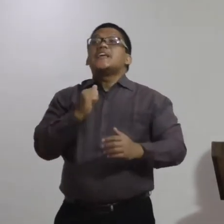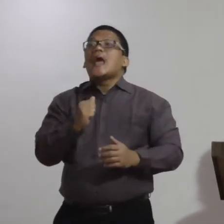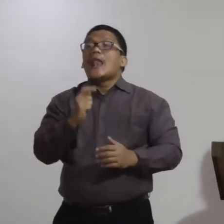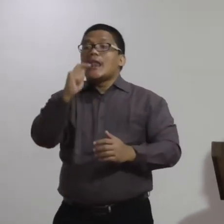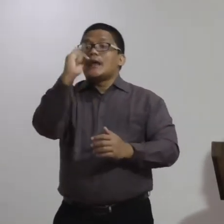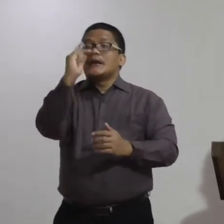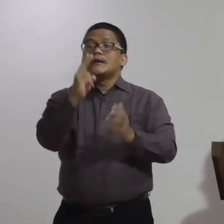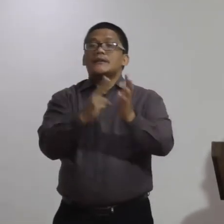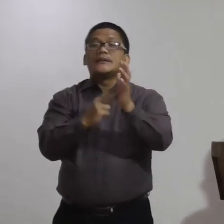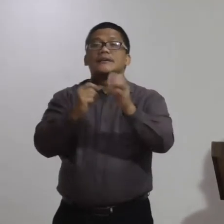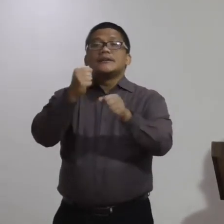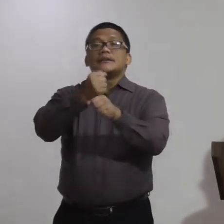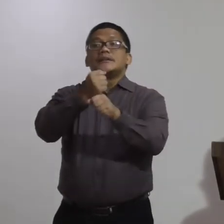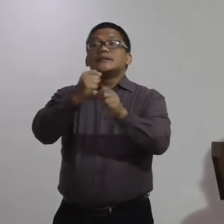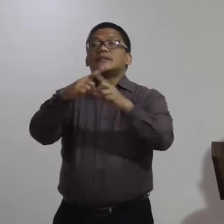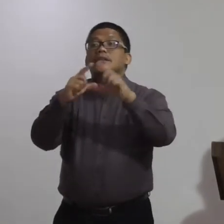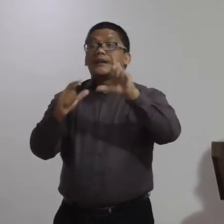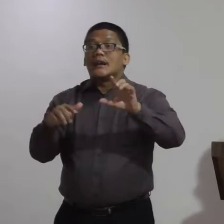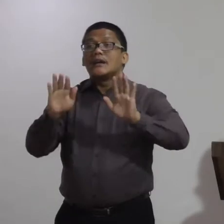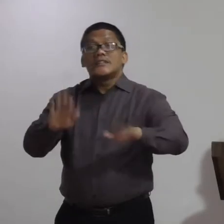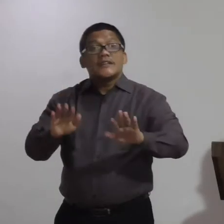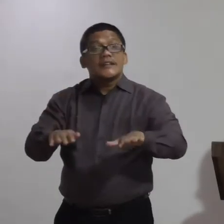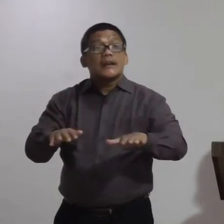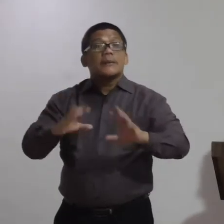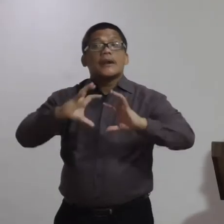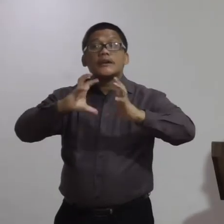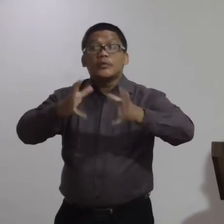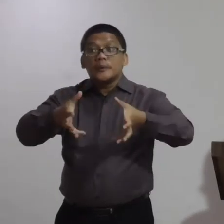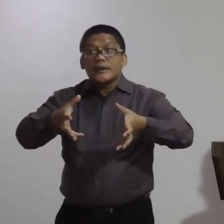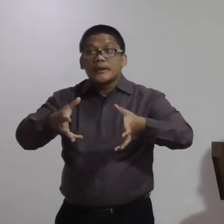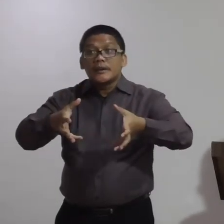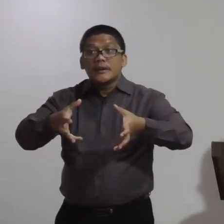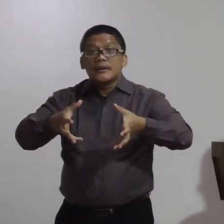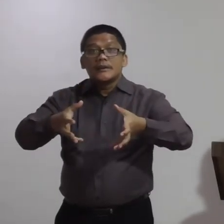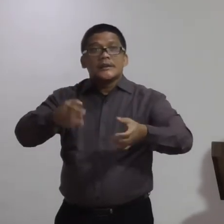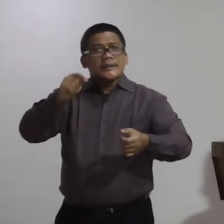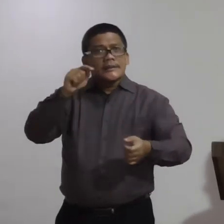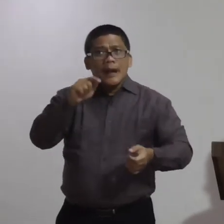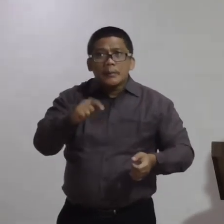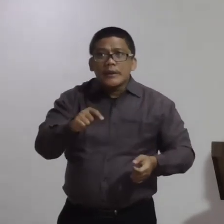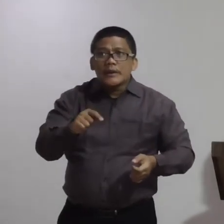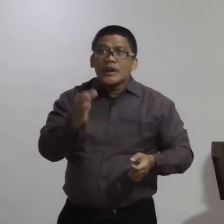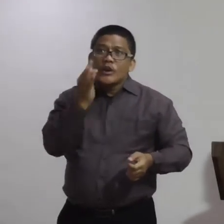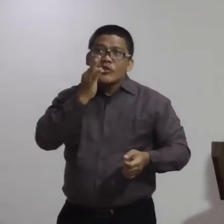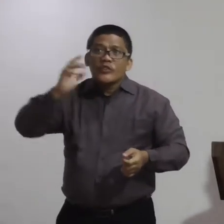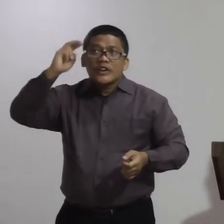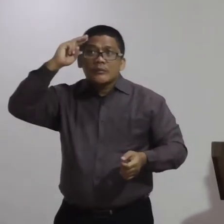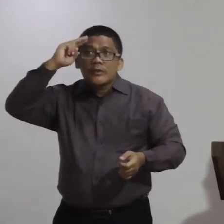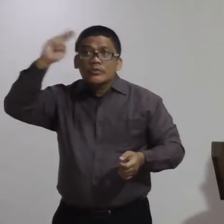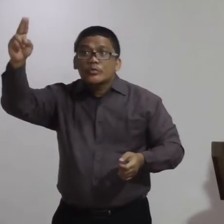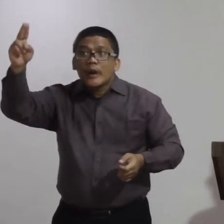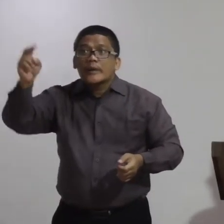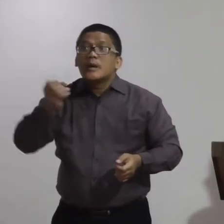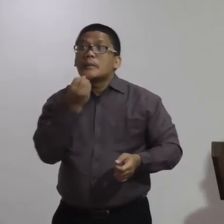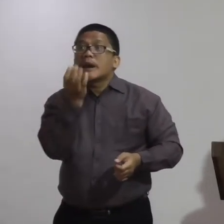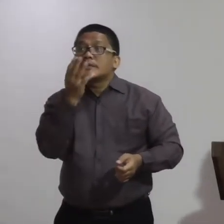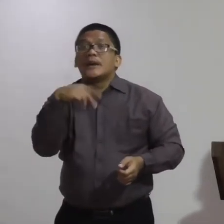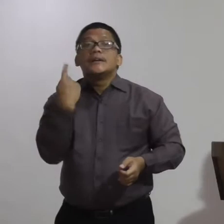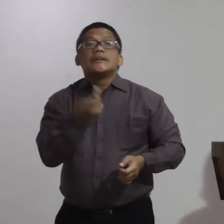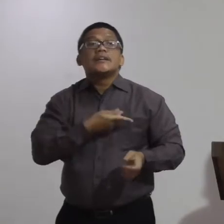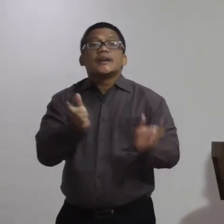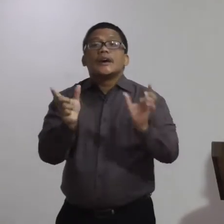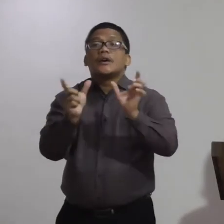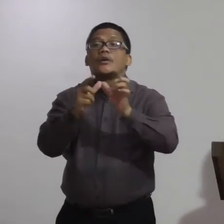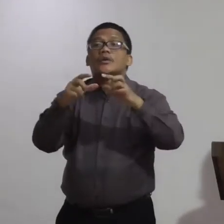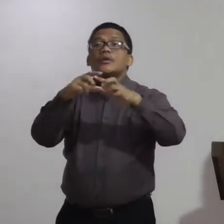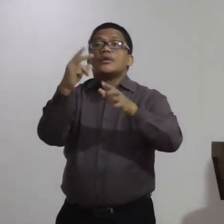ya, tapi kita telah mengklaim dan firman Tuhan telah mengklaim kita sebagai warga kerajaan